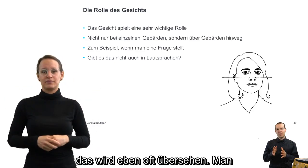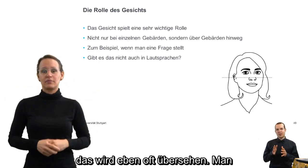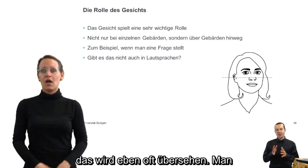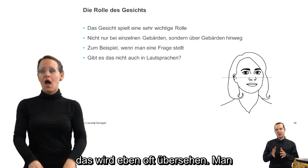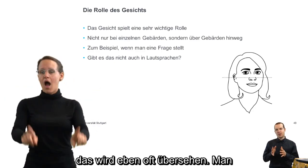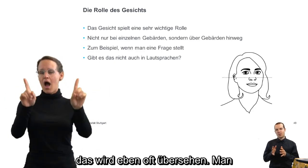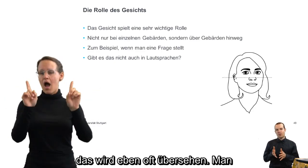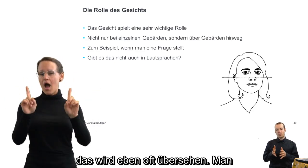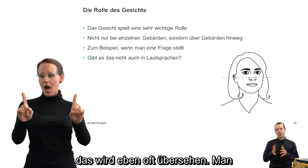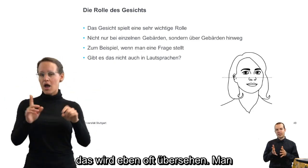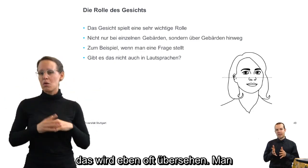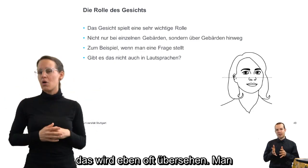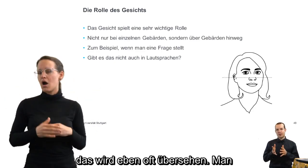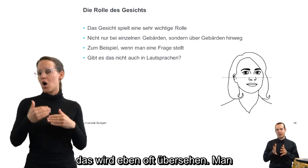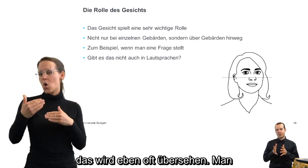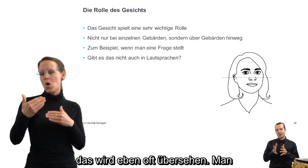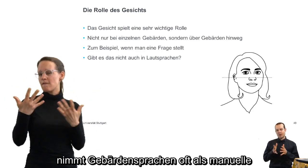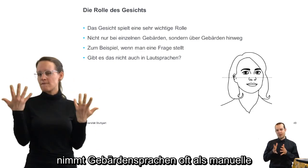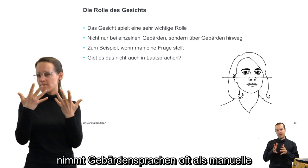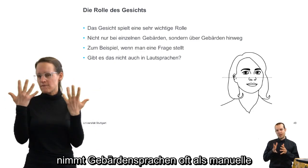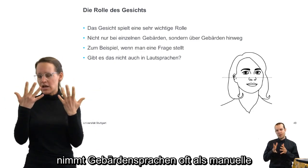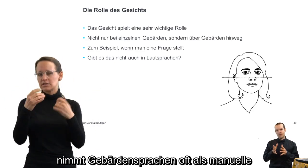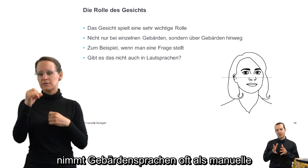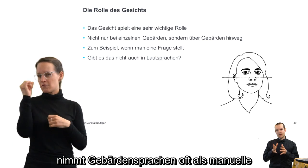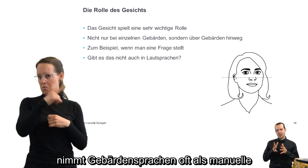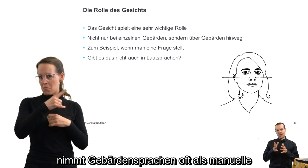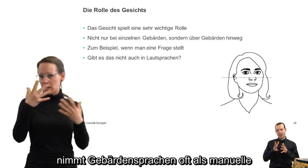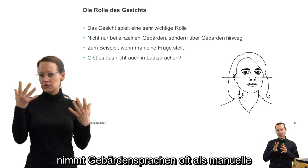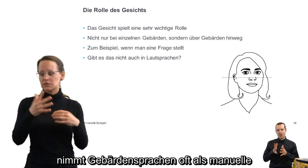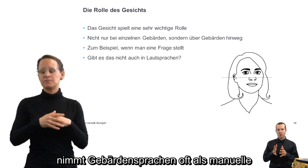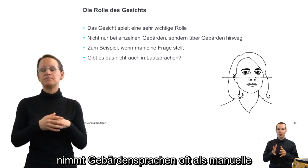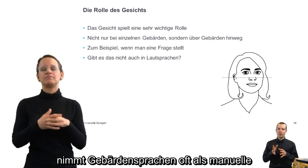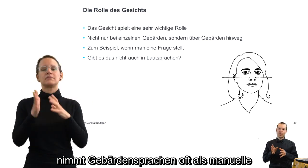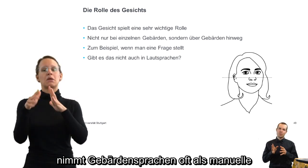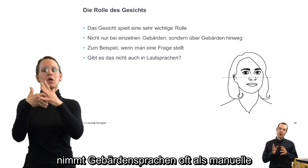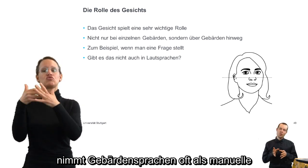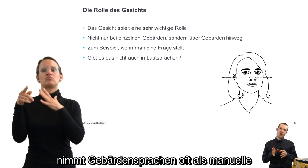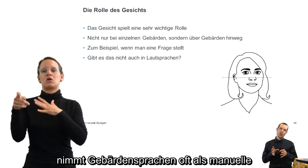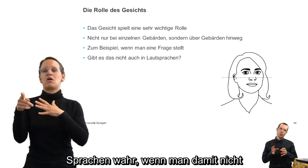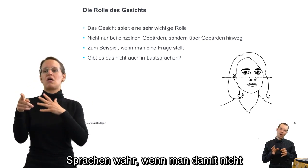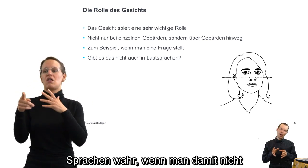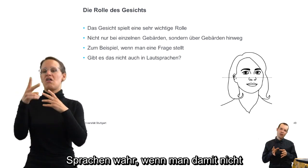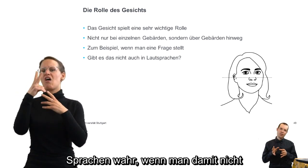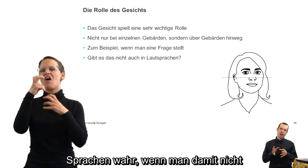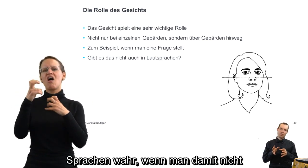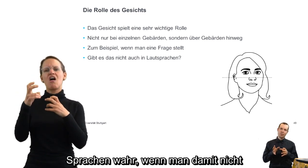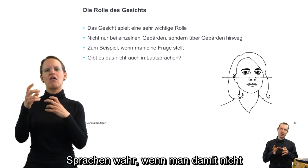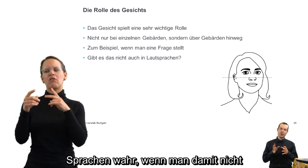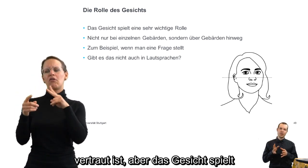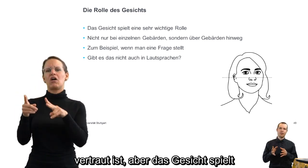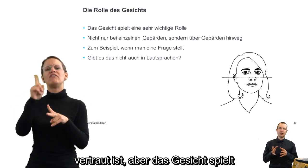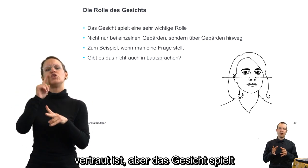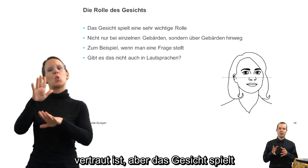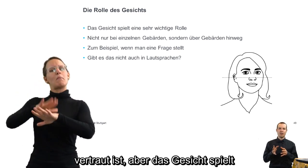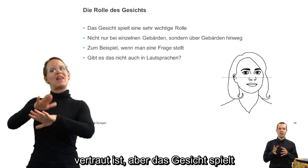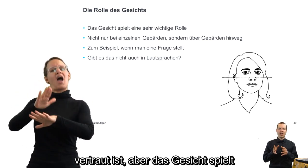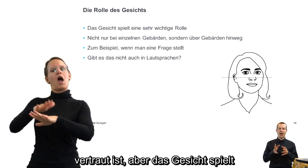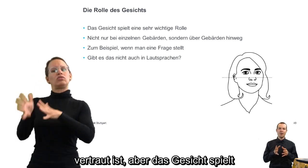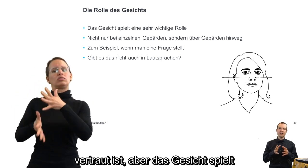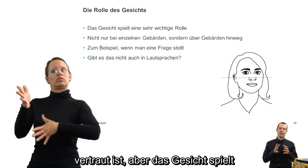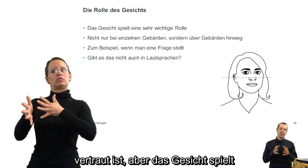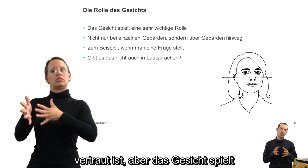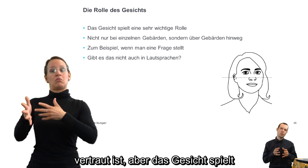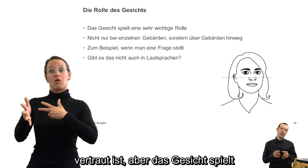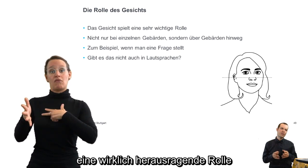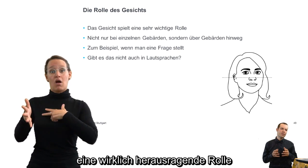Aber, und das wird eben oft übersehen, man nimmt Gebärdensprachen oft als manuelle Sprachen wahr, wenn man damit nicht vertraut ist,